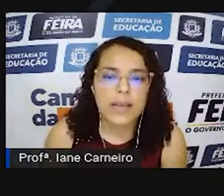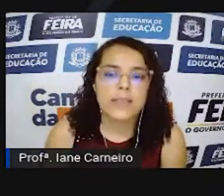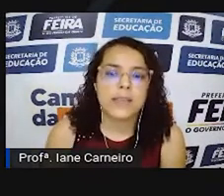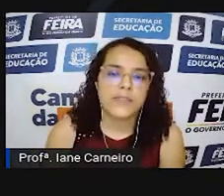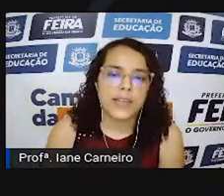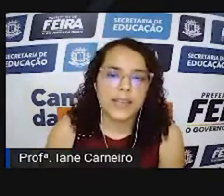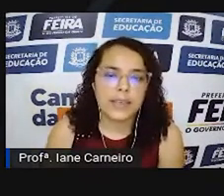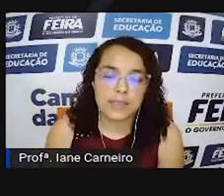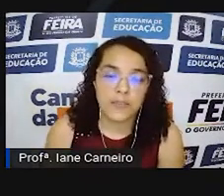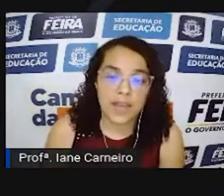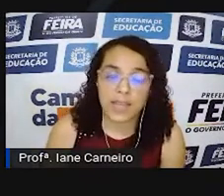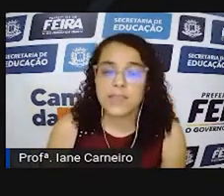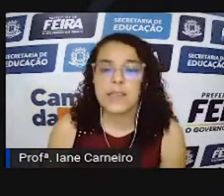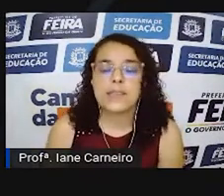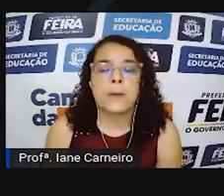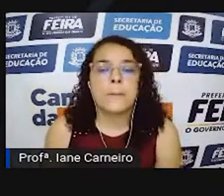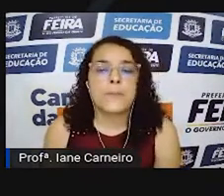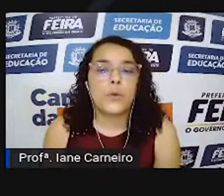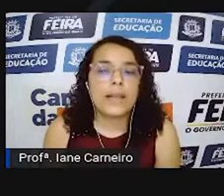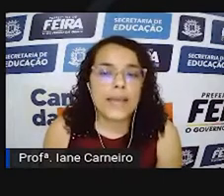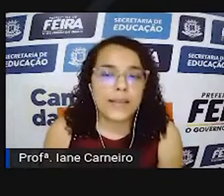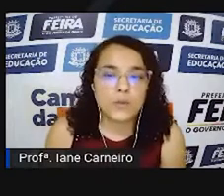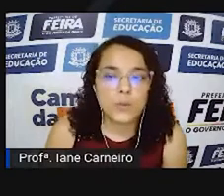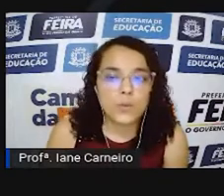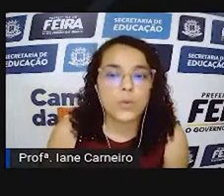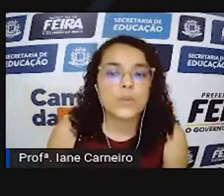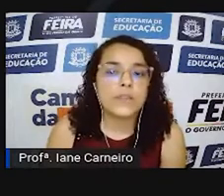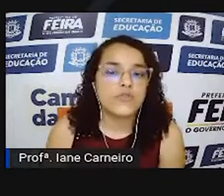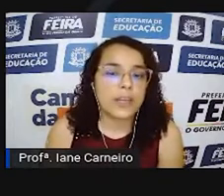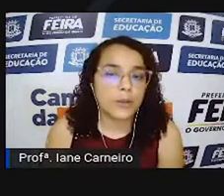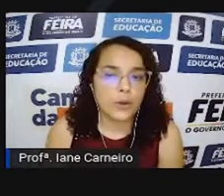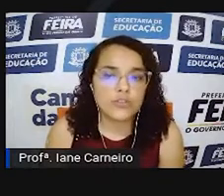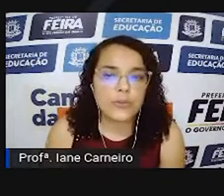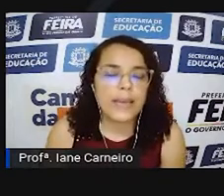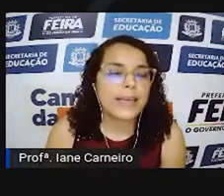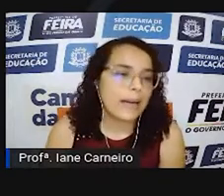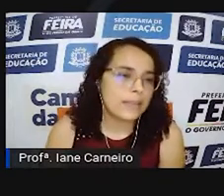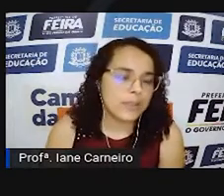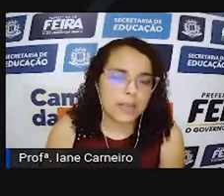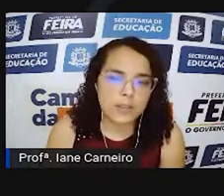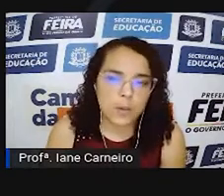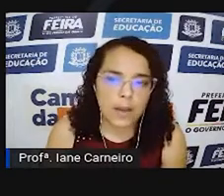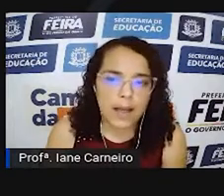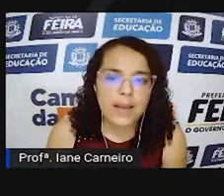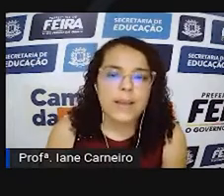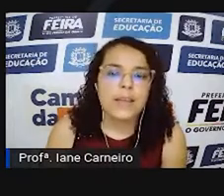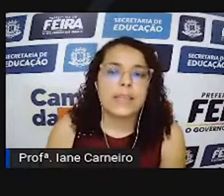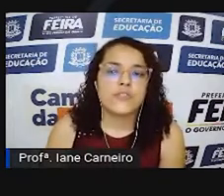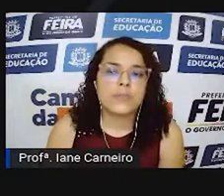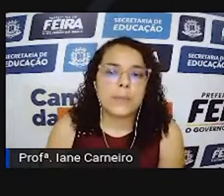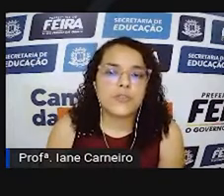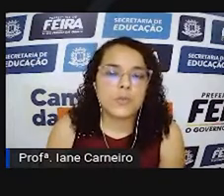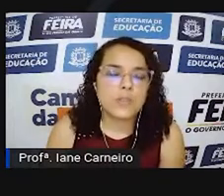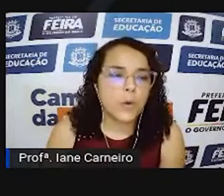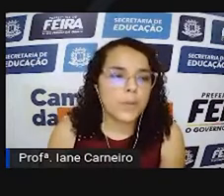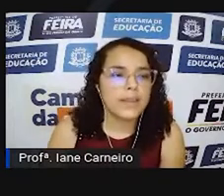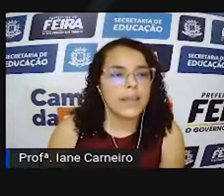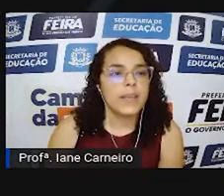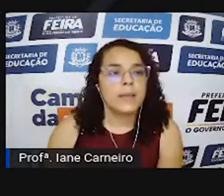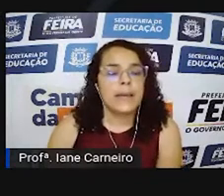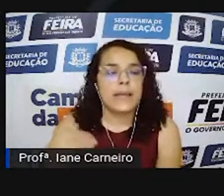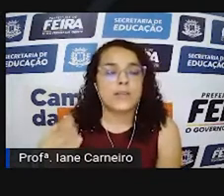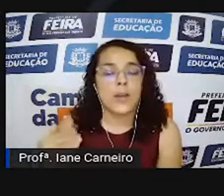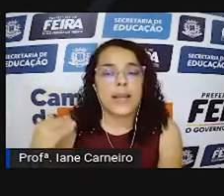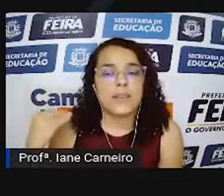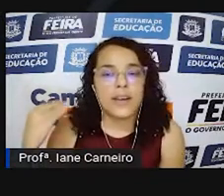considerações finais, as referências, o anexo 1 contendo diagnóstico e aí cada unidade escolar, né, juntamente com o seu